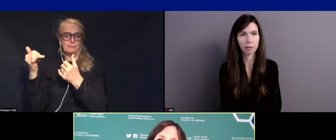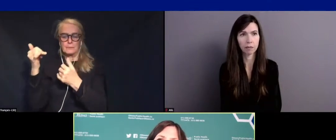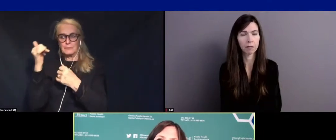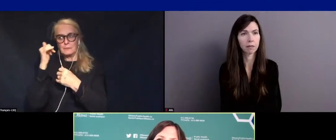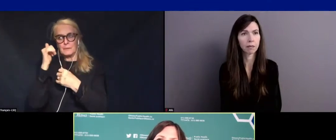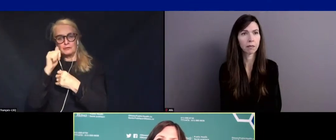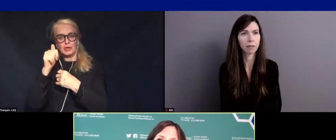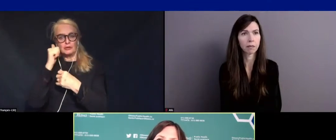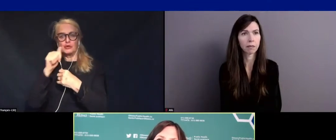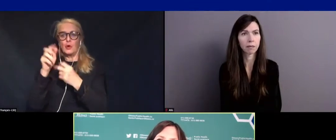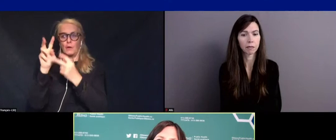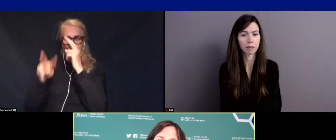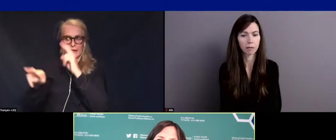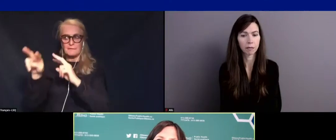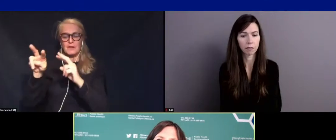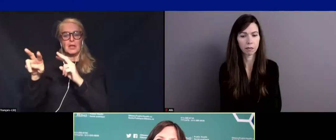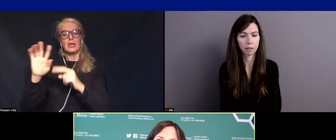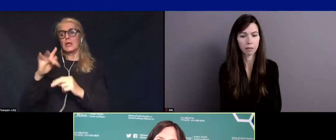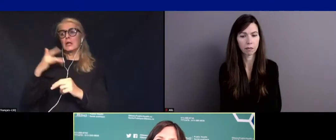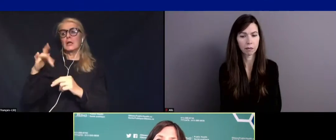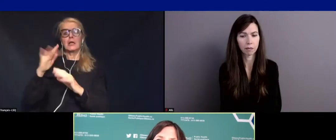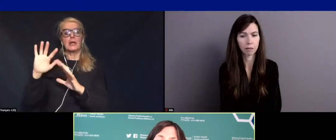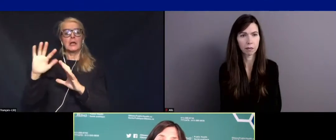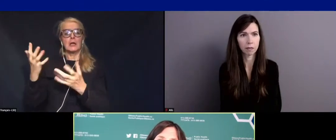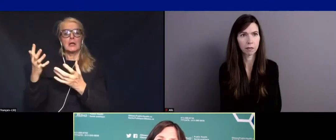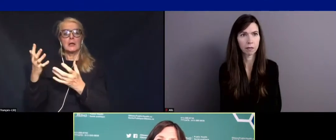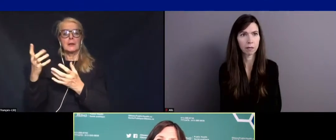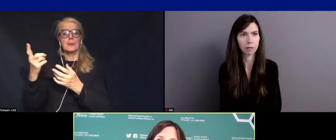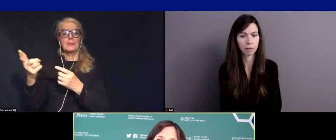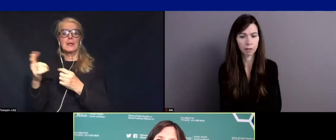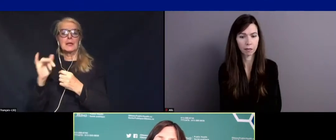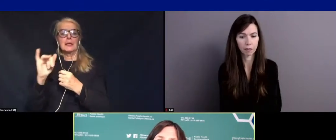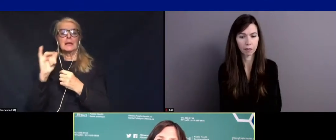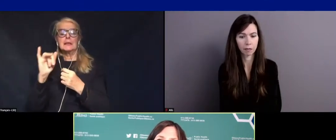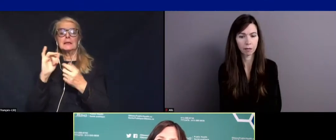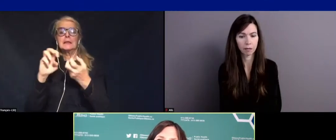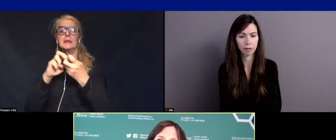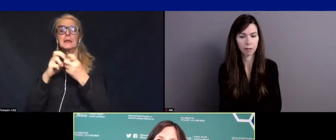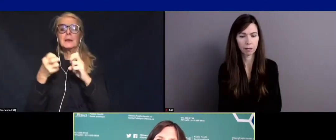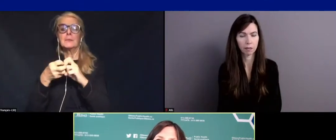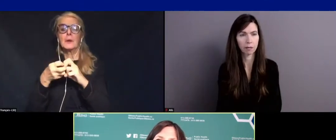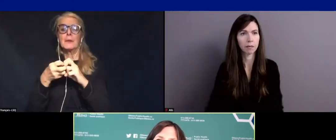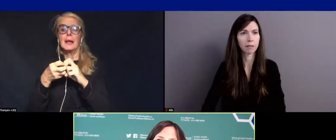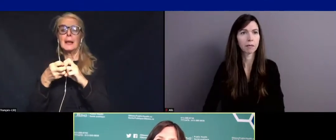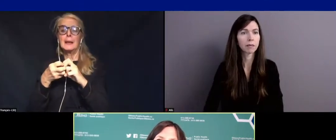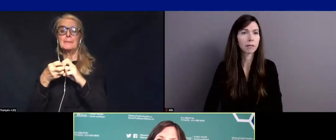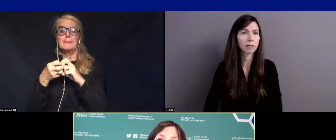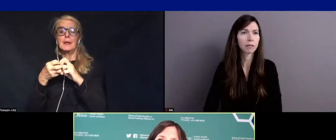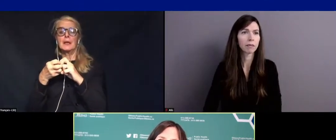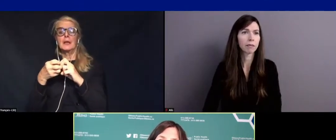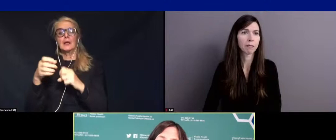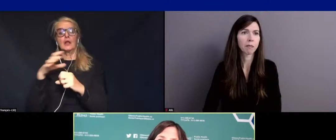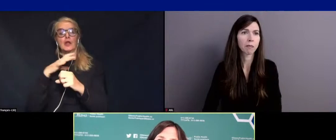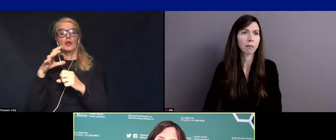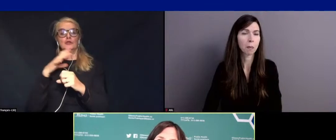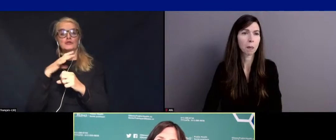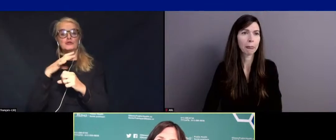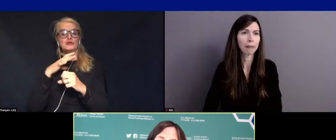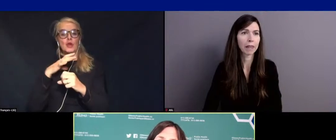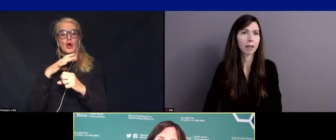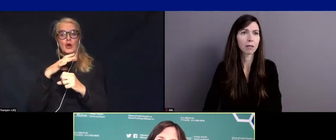état et s'il y a un problème, on a aussi des